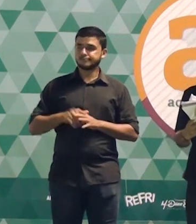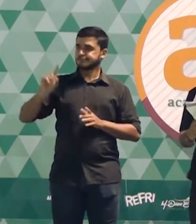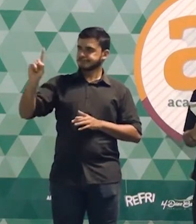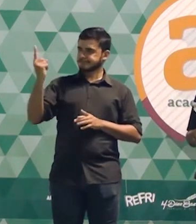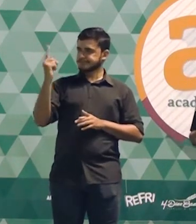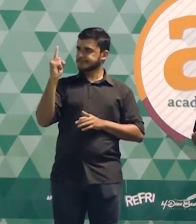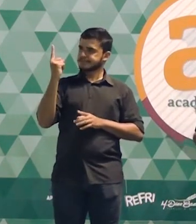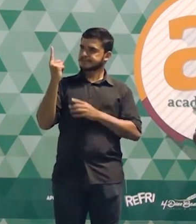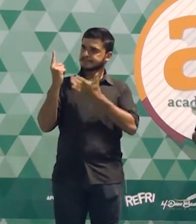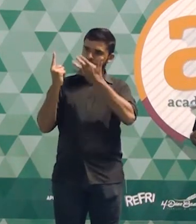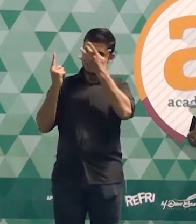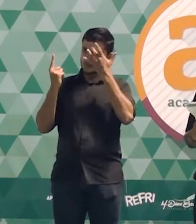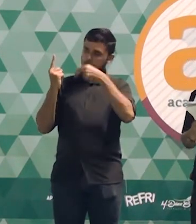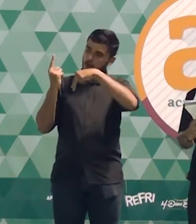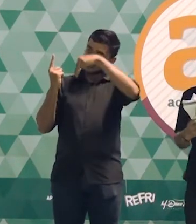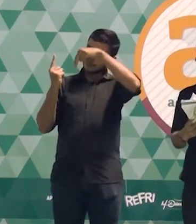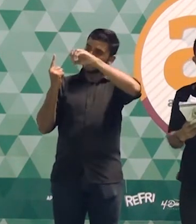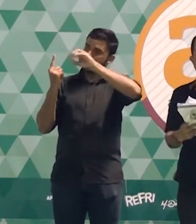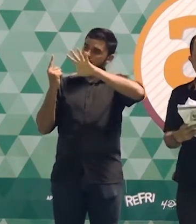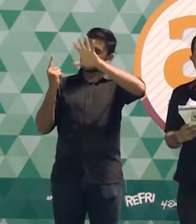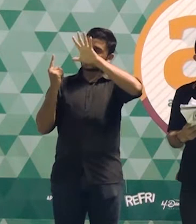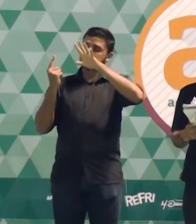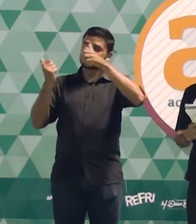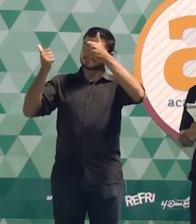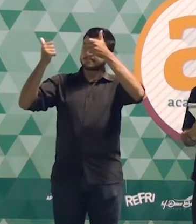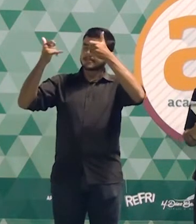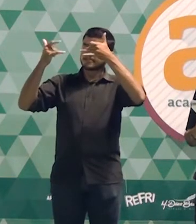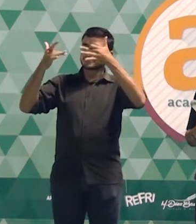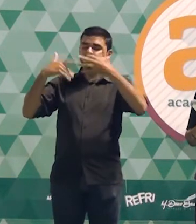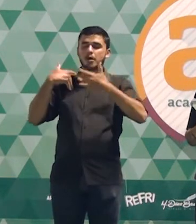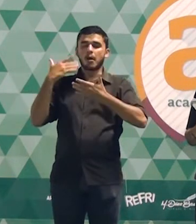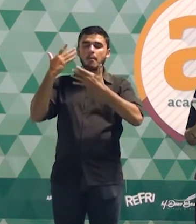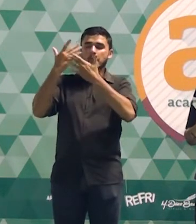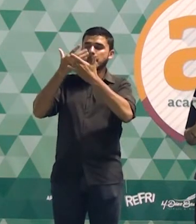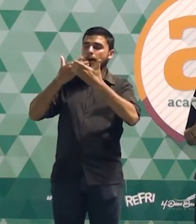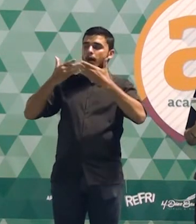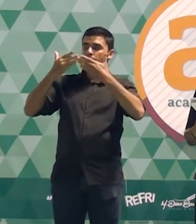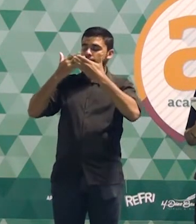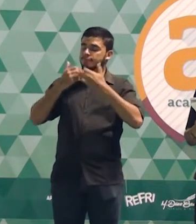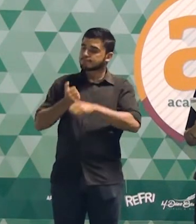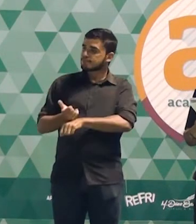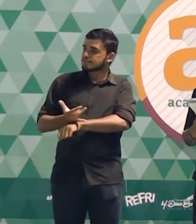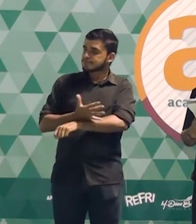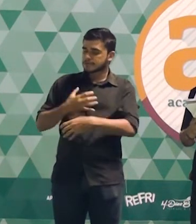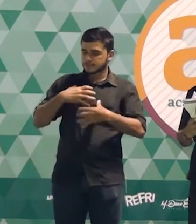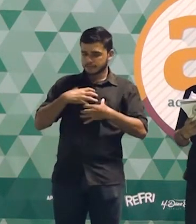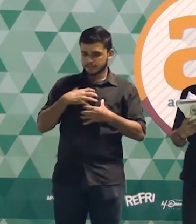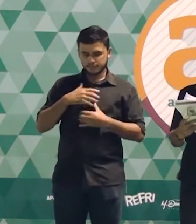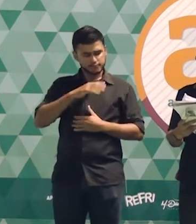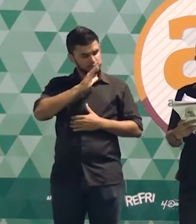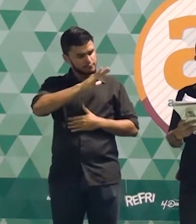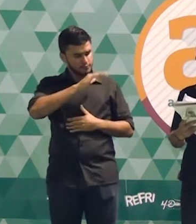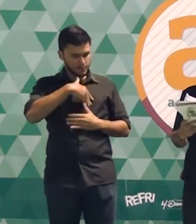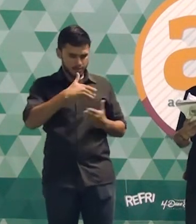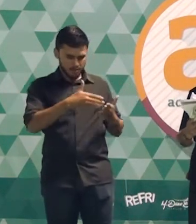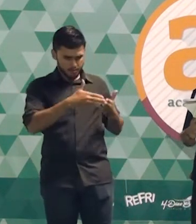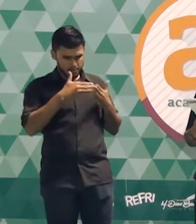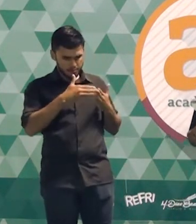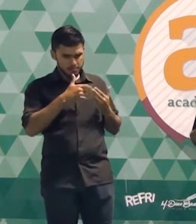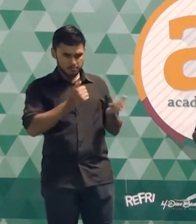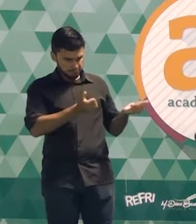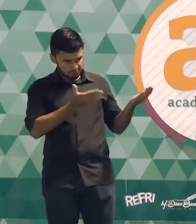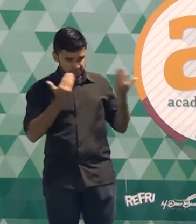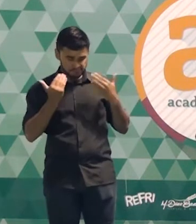voz cantante de nordestino que a emocionou, perguntou-lhe: e se me desculpe, senhorinha, posso convidar a